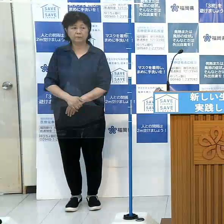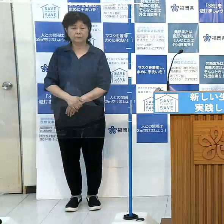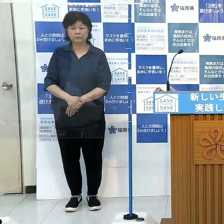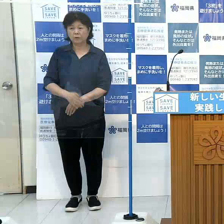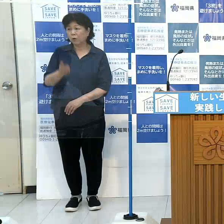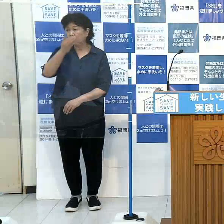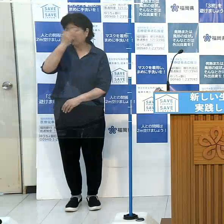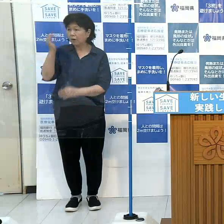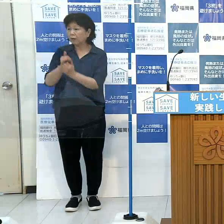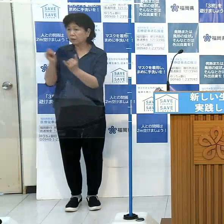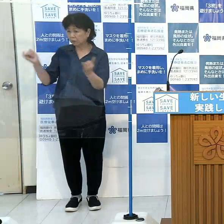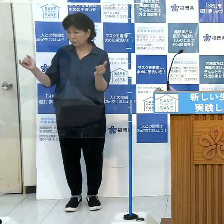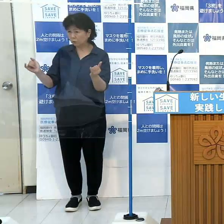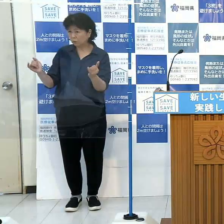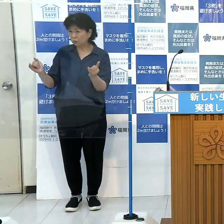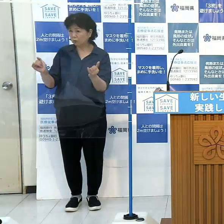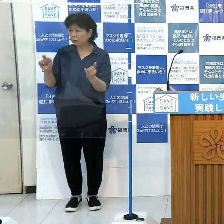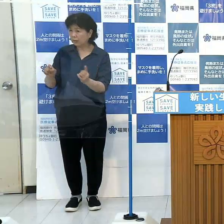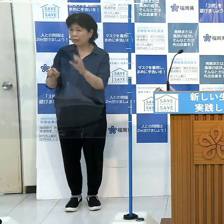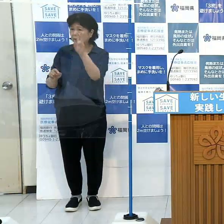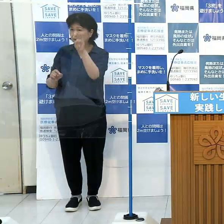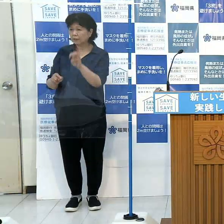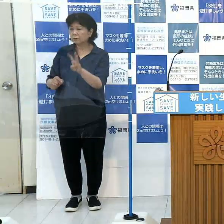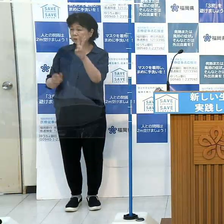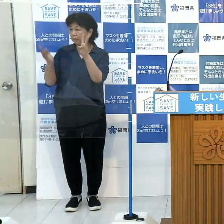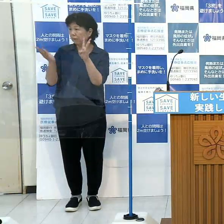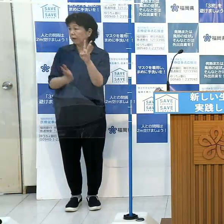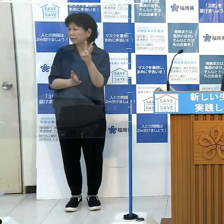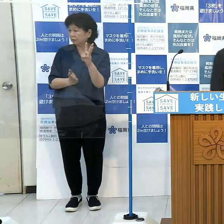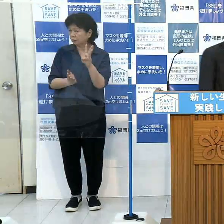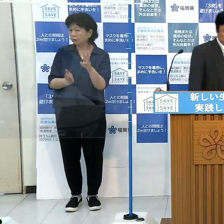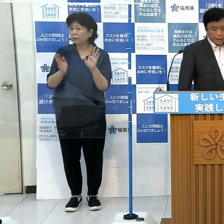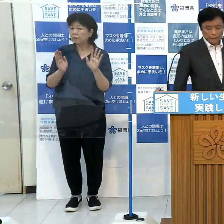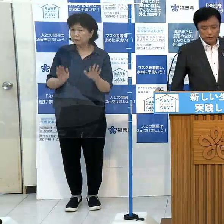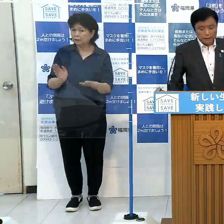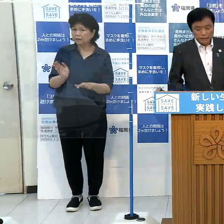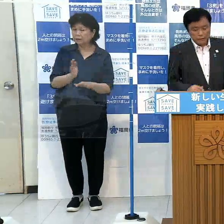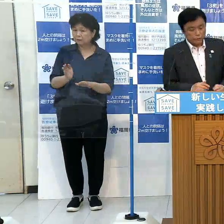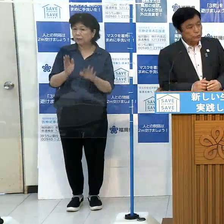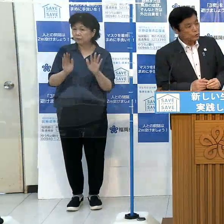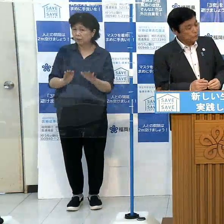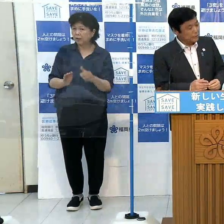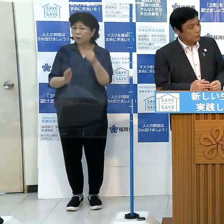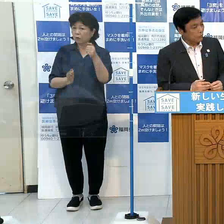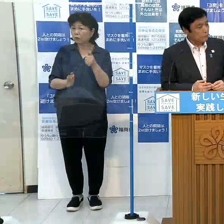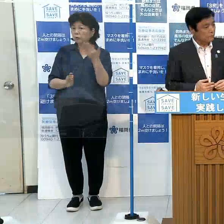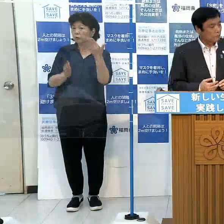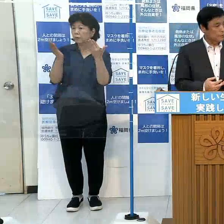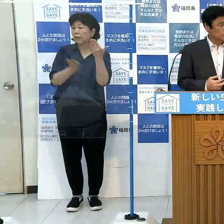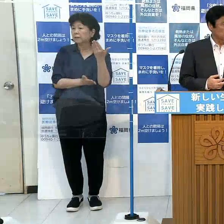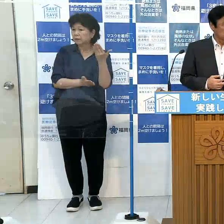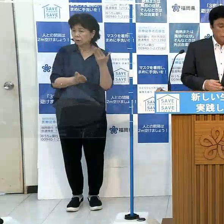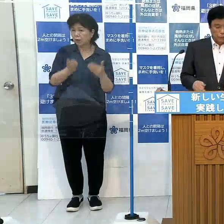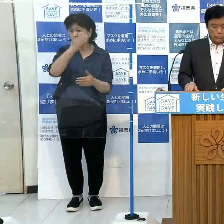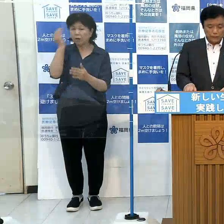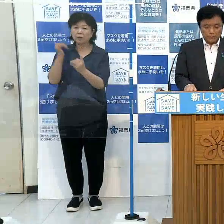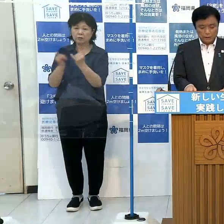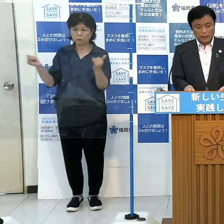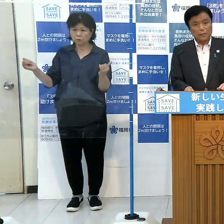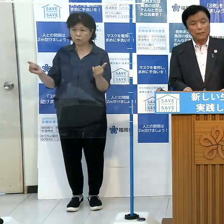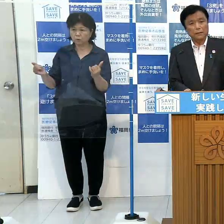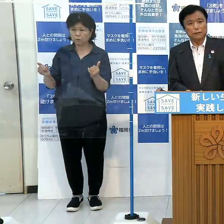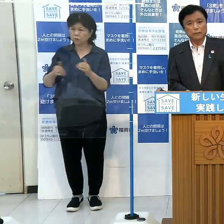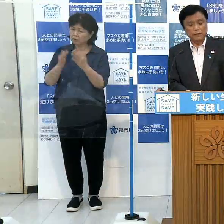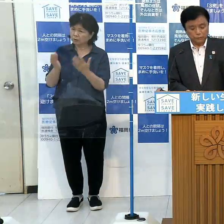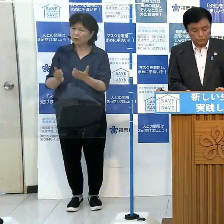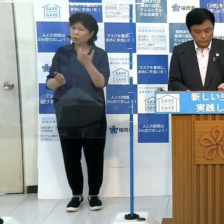若い人だったんですが、今は半分が 59%、6割